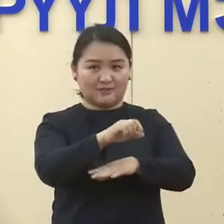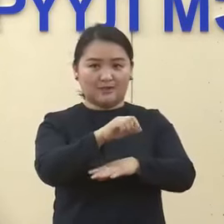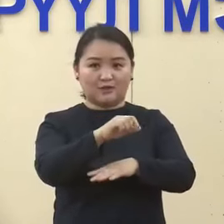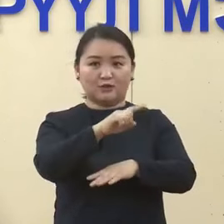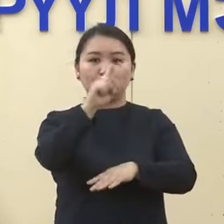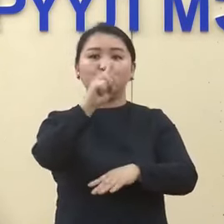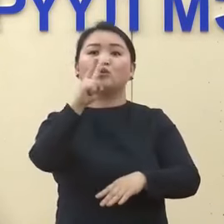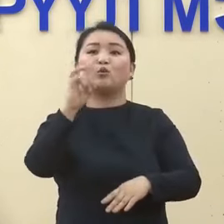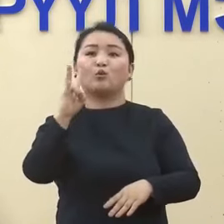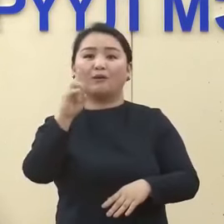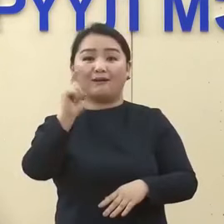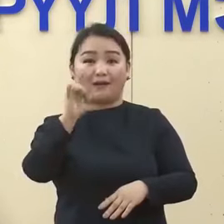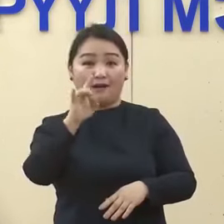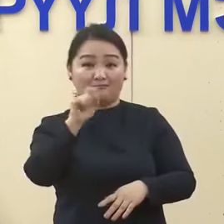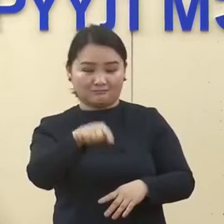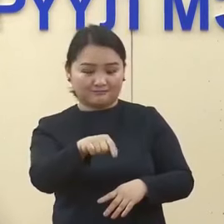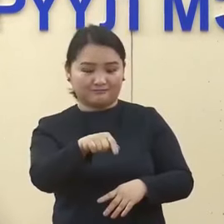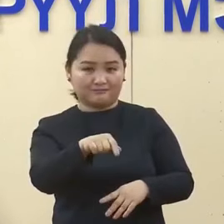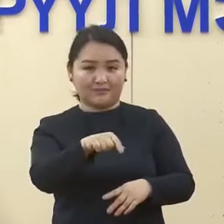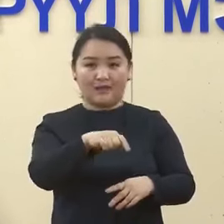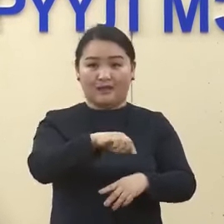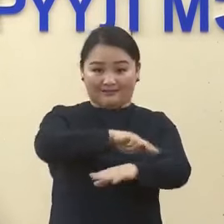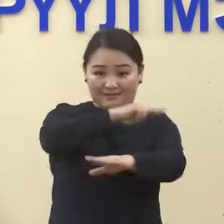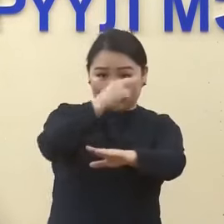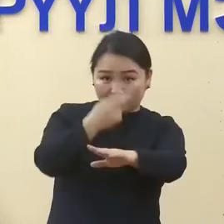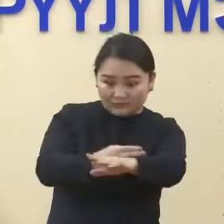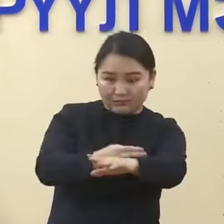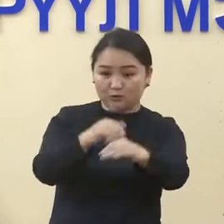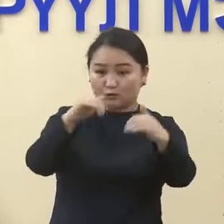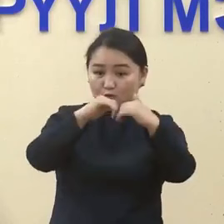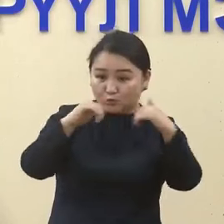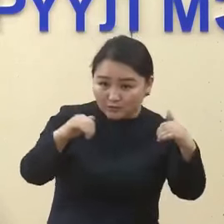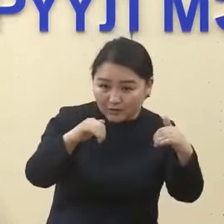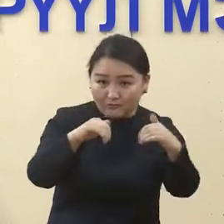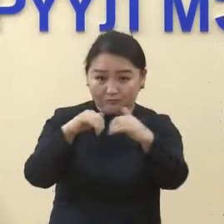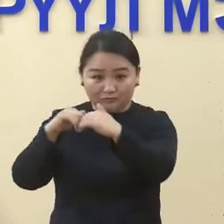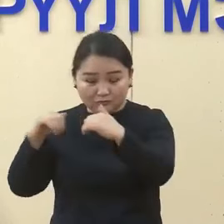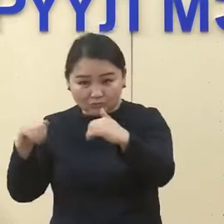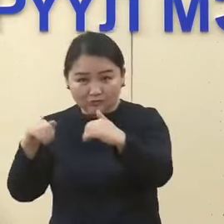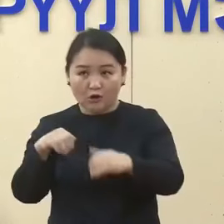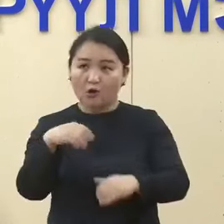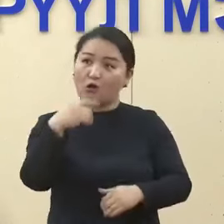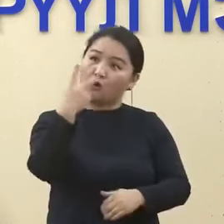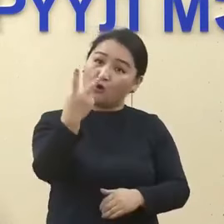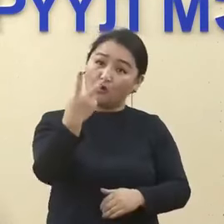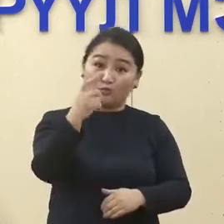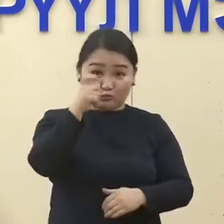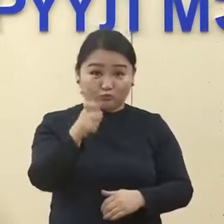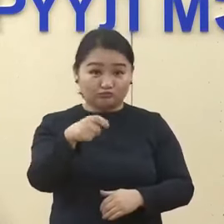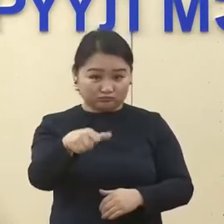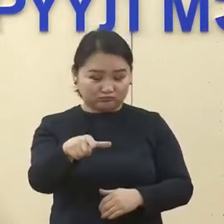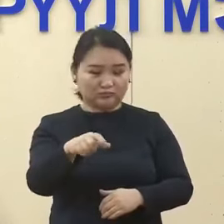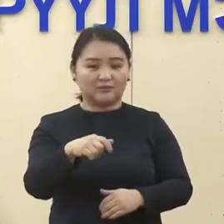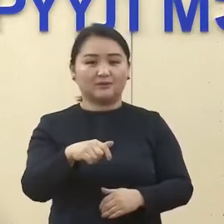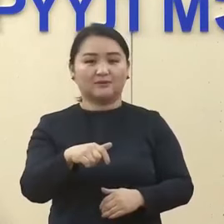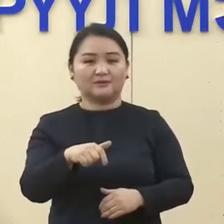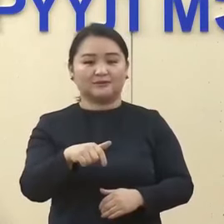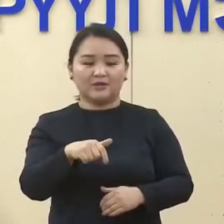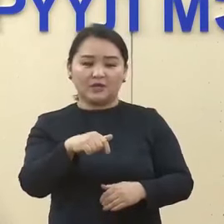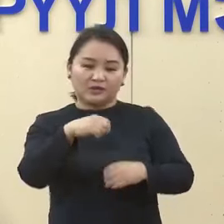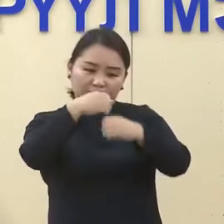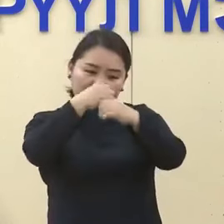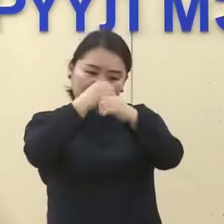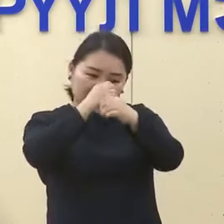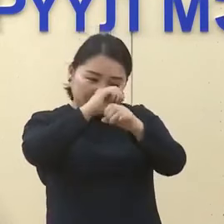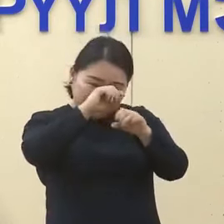Зүүн Хараа мөн Дархан Уул аймагт тусгаарлагдсан нийт 2 тохиолдлын